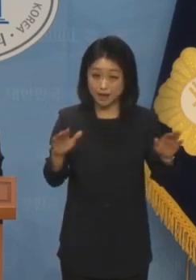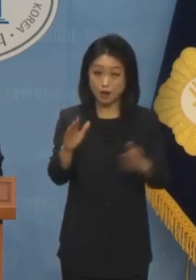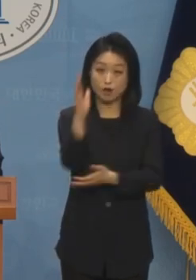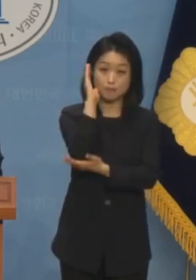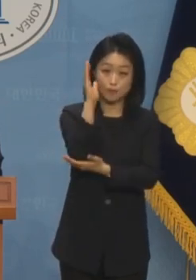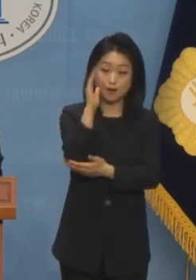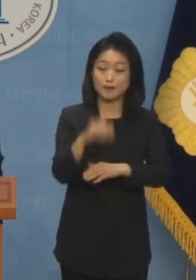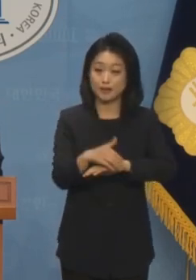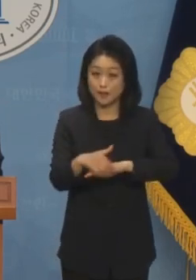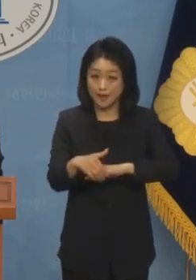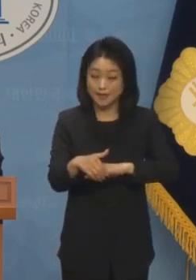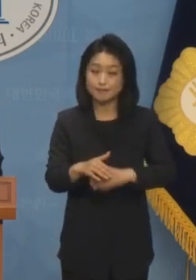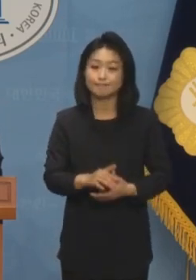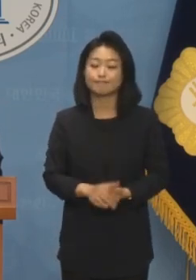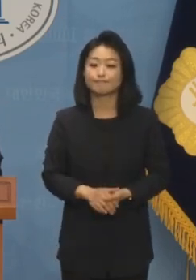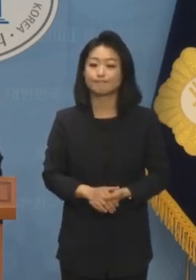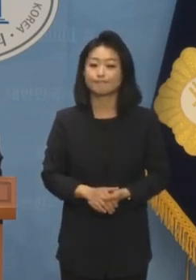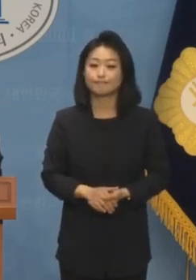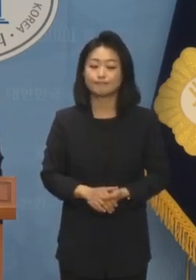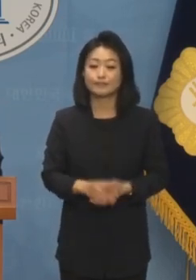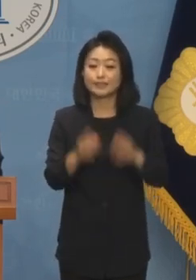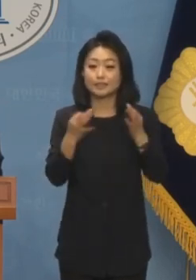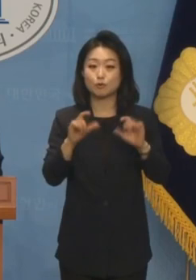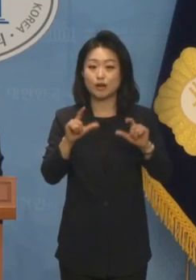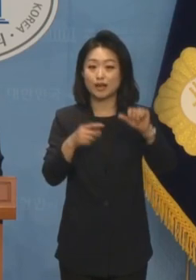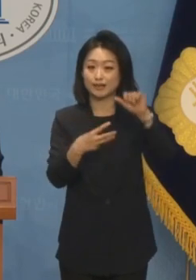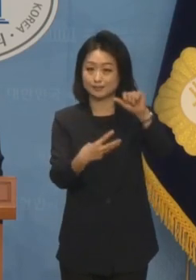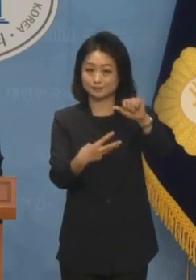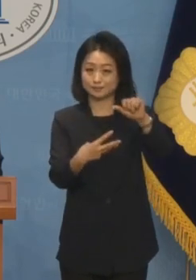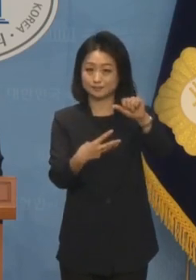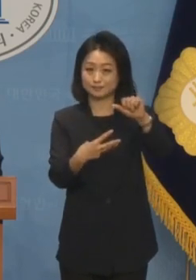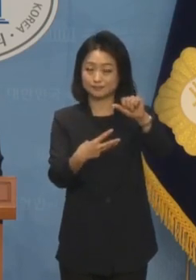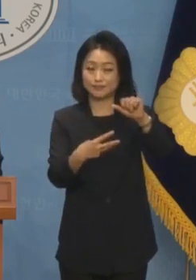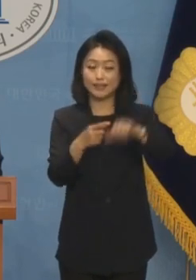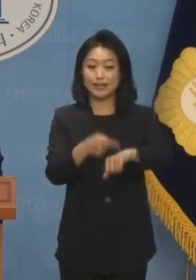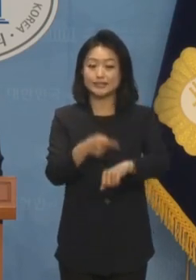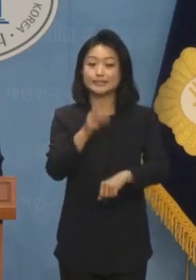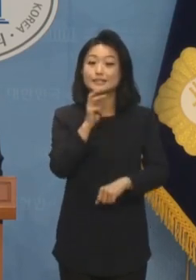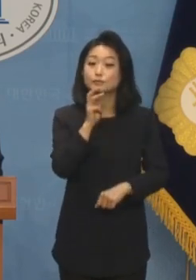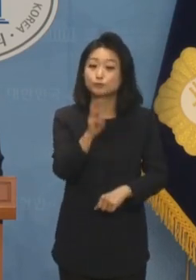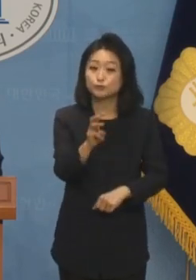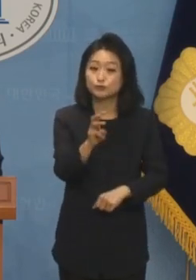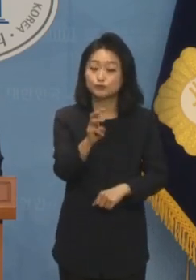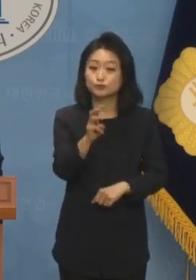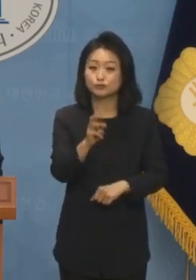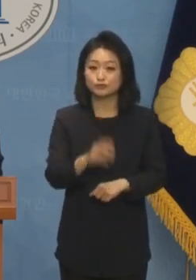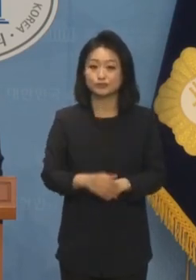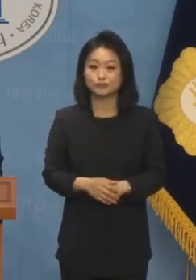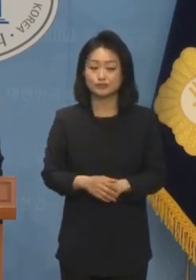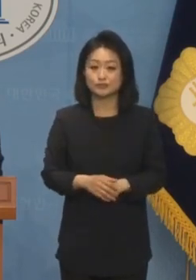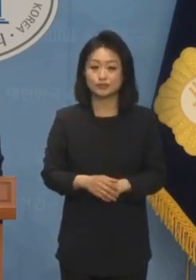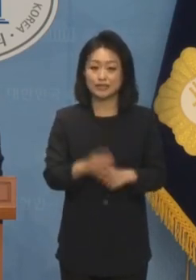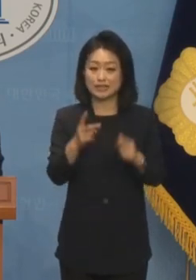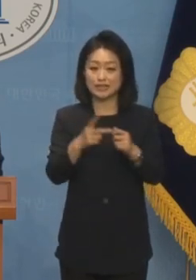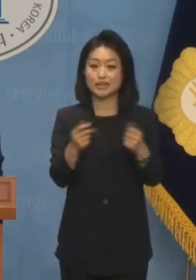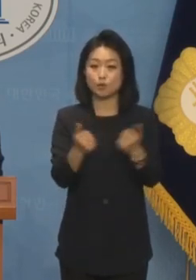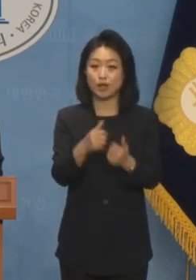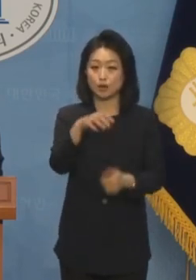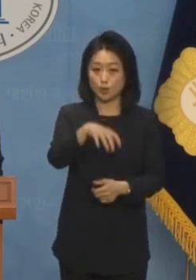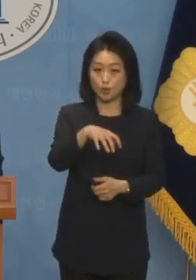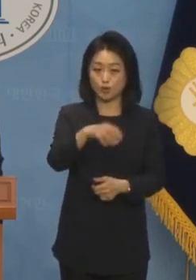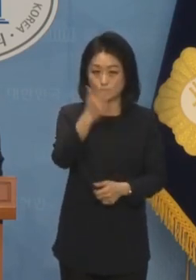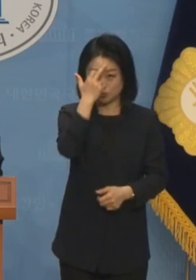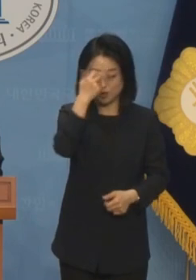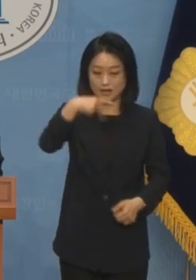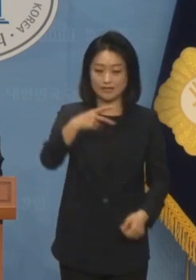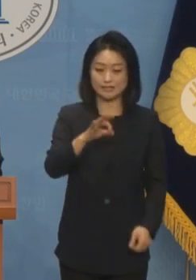진행될 예정입니다. 금요일 5월 3일 오후 1시 30분 의원회관 제2소회실에서